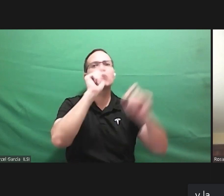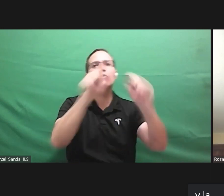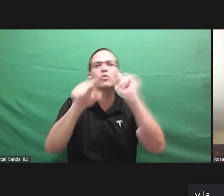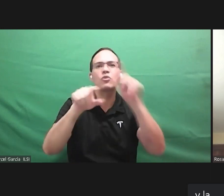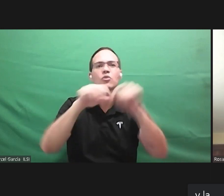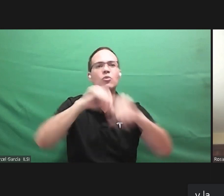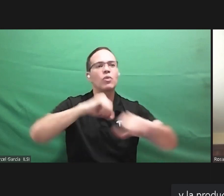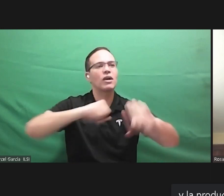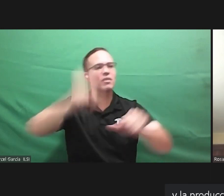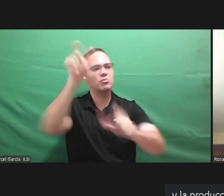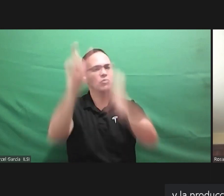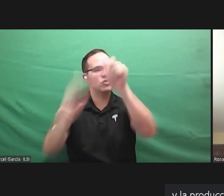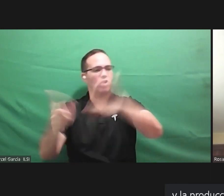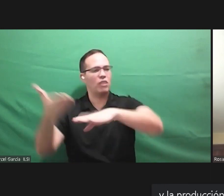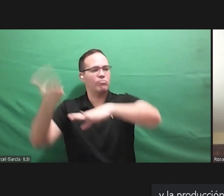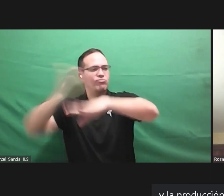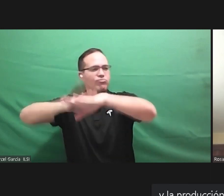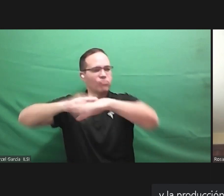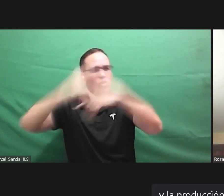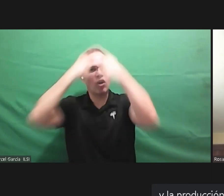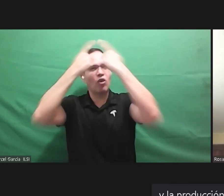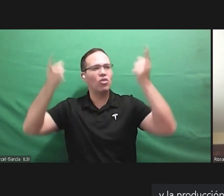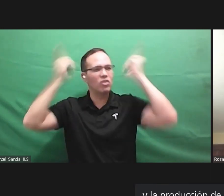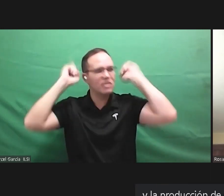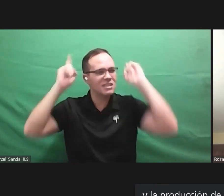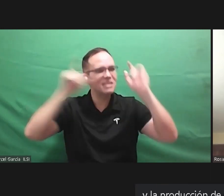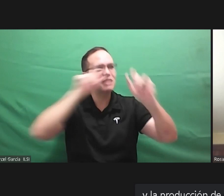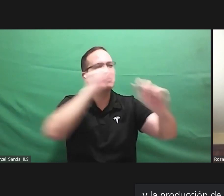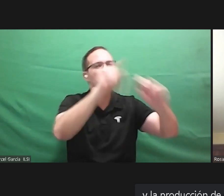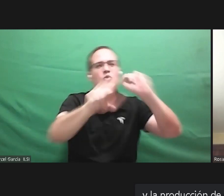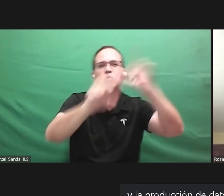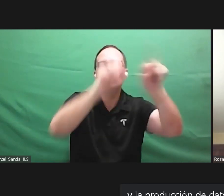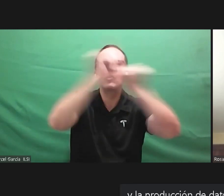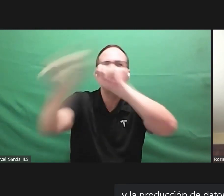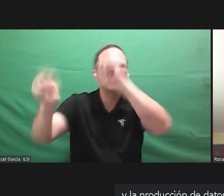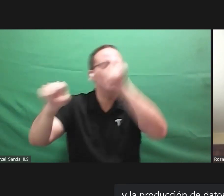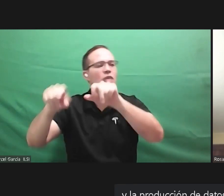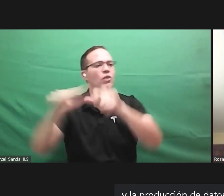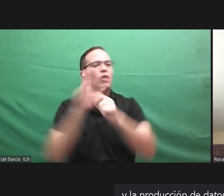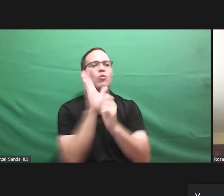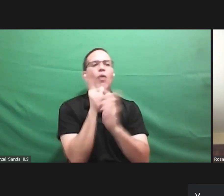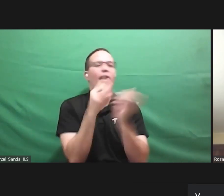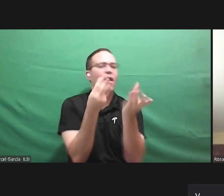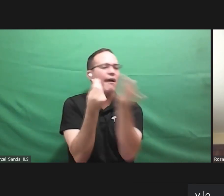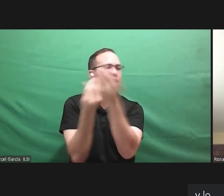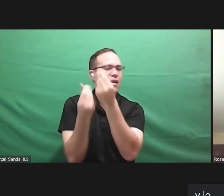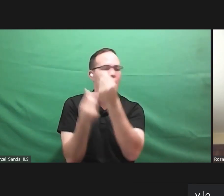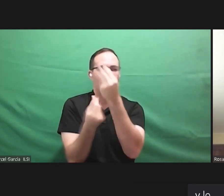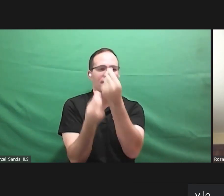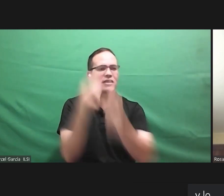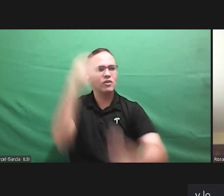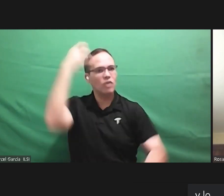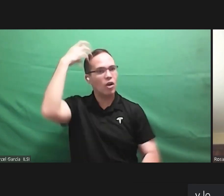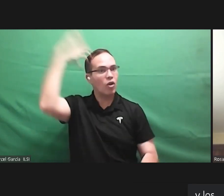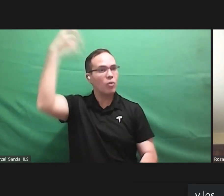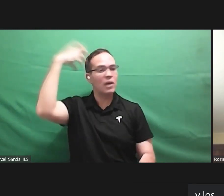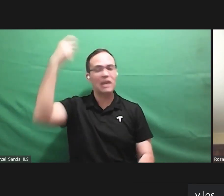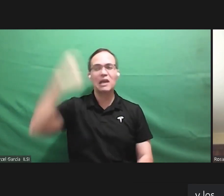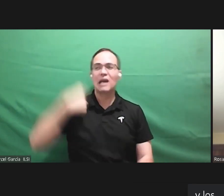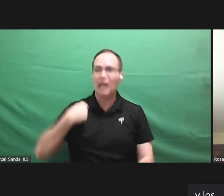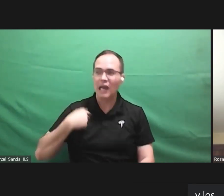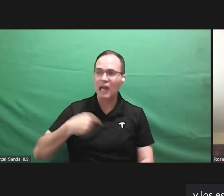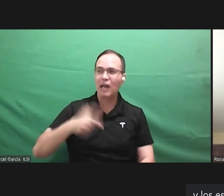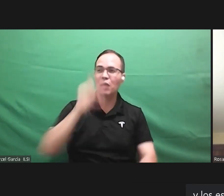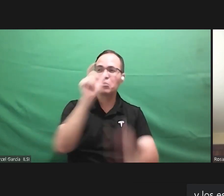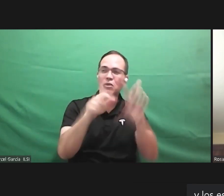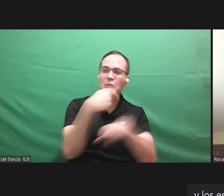datos, en general también implica inversión, ¿no? Y los estados no siempre priorizan los datos. De hecho, en